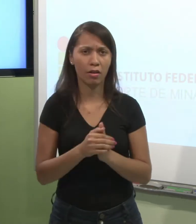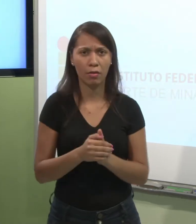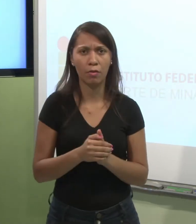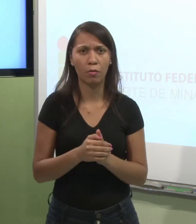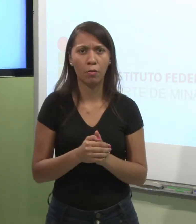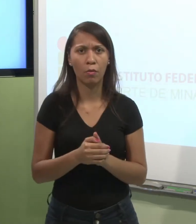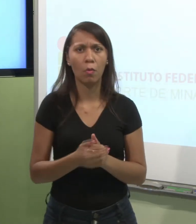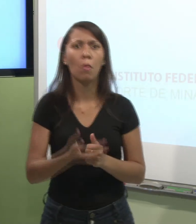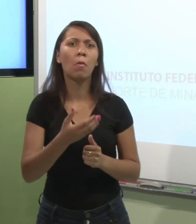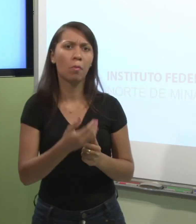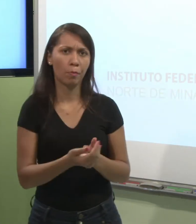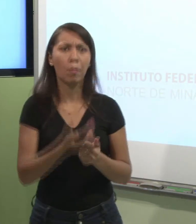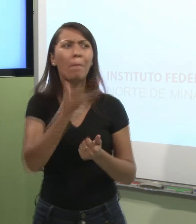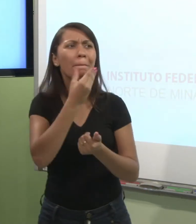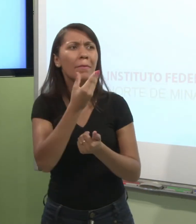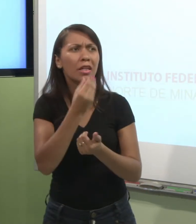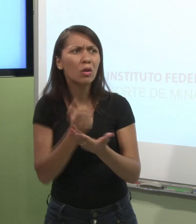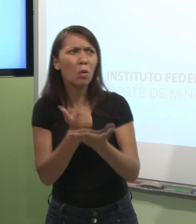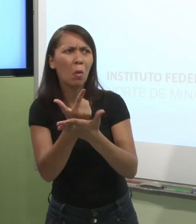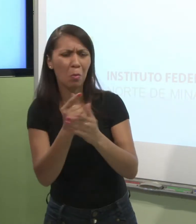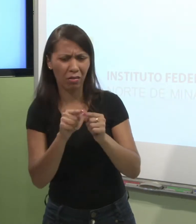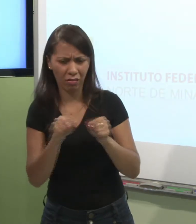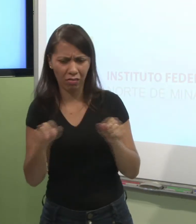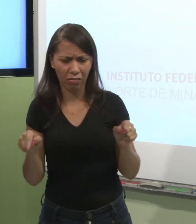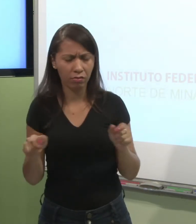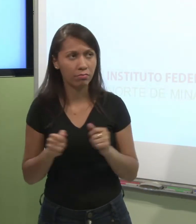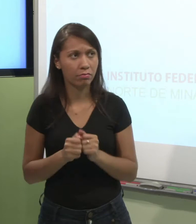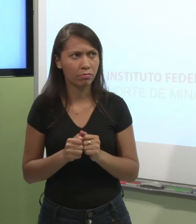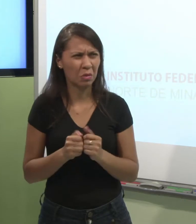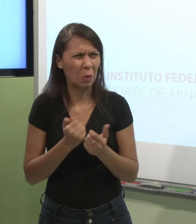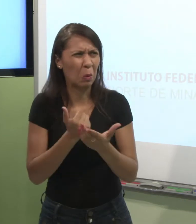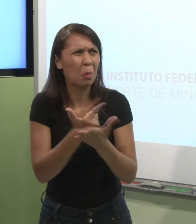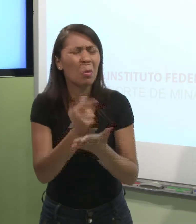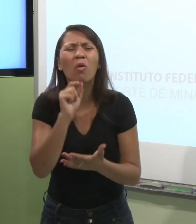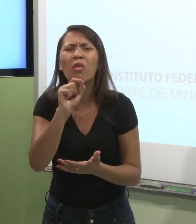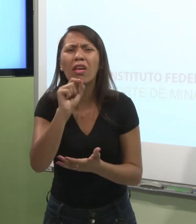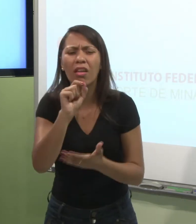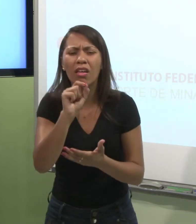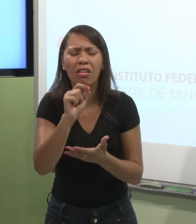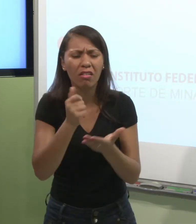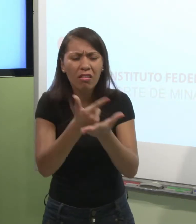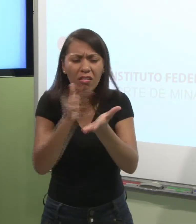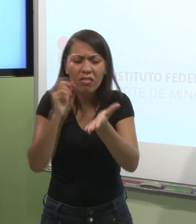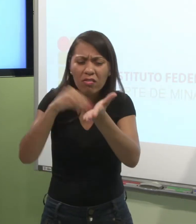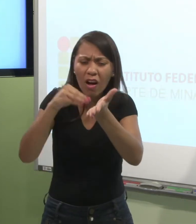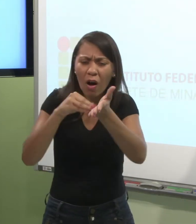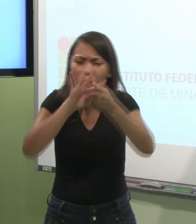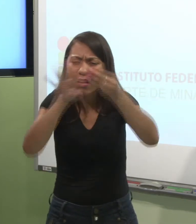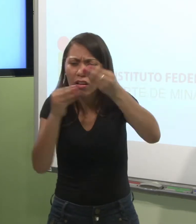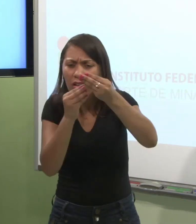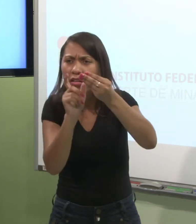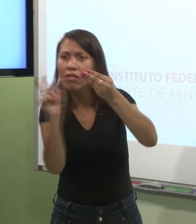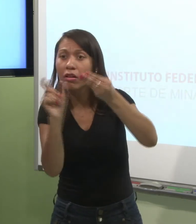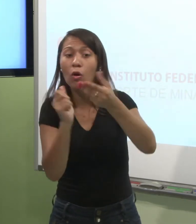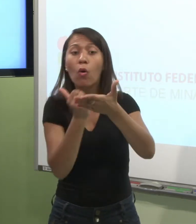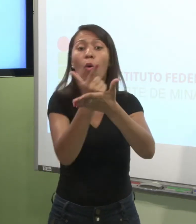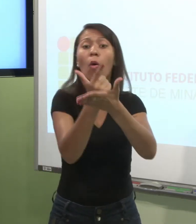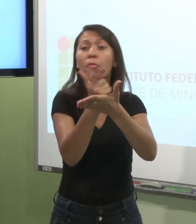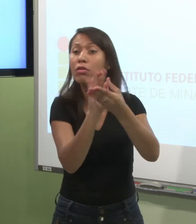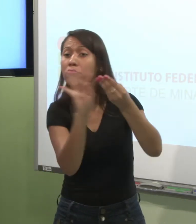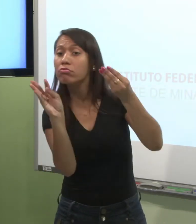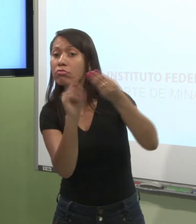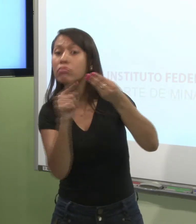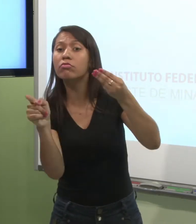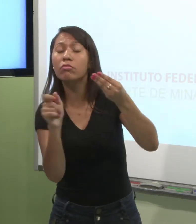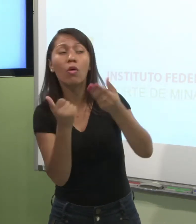menino comprou, certamente alguém me perguntará, comprou o quê? Falta o complemento. Quem compra, compra